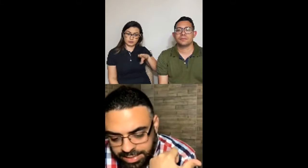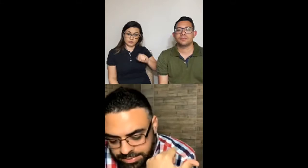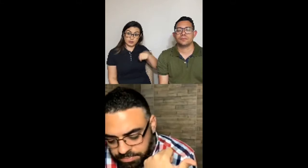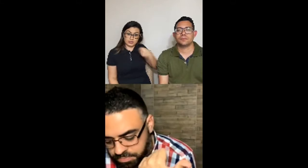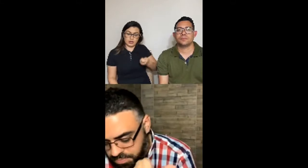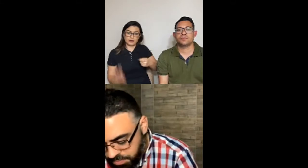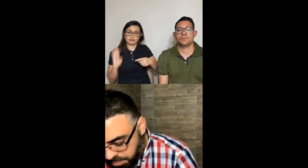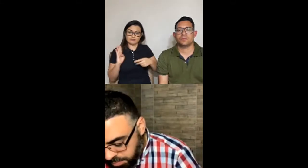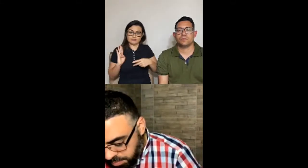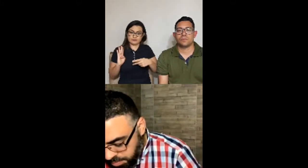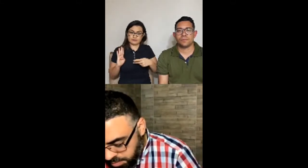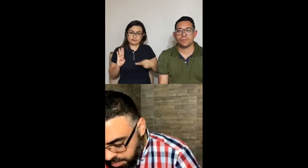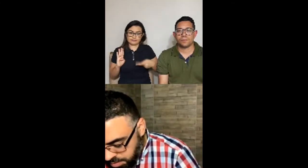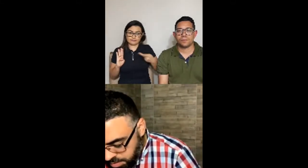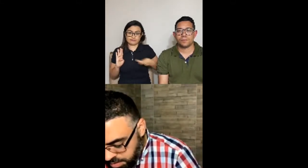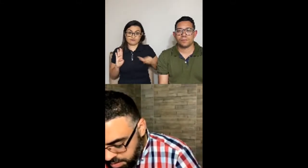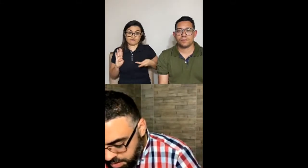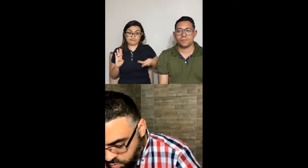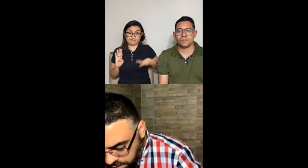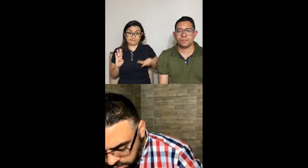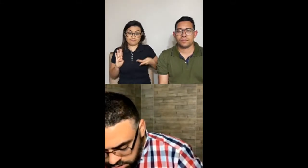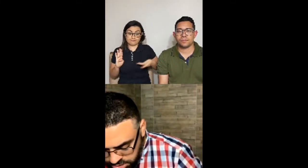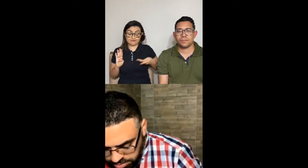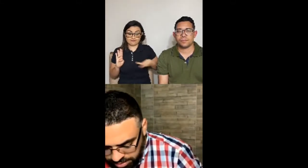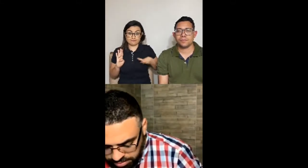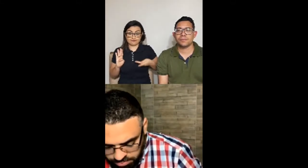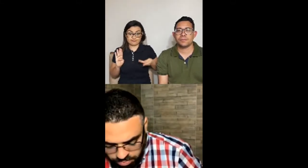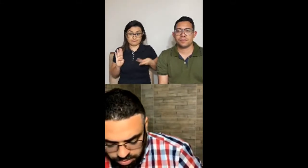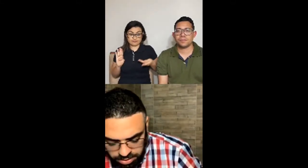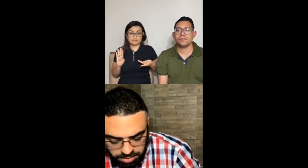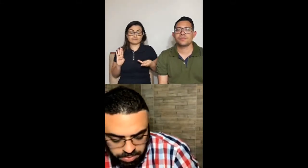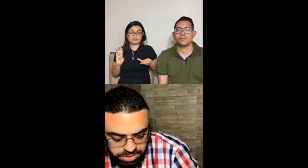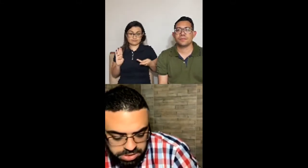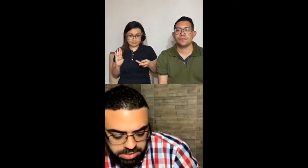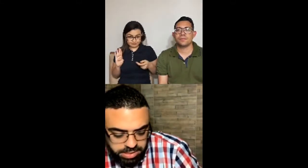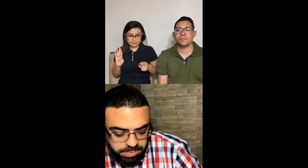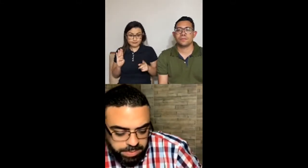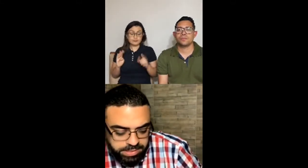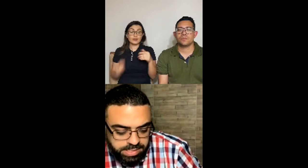budista. Aí, o que aconteceu? Lá,